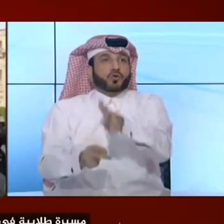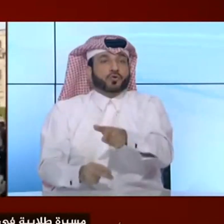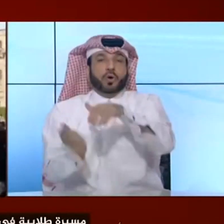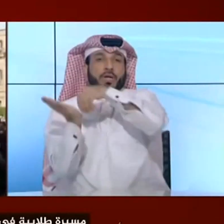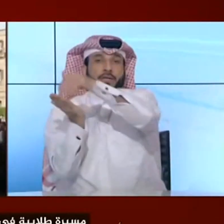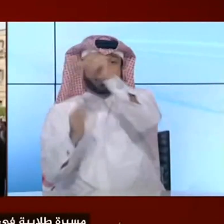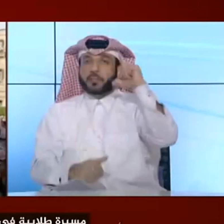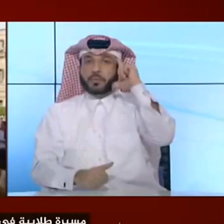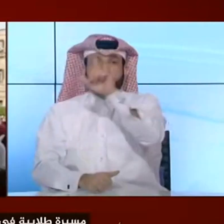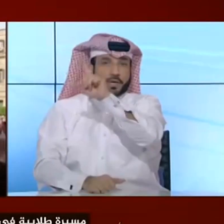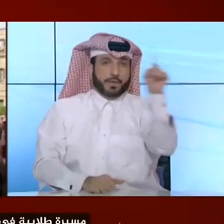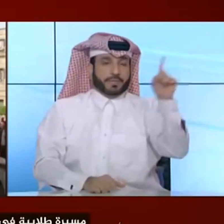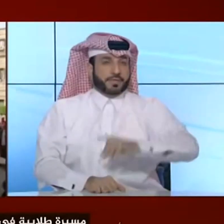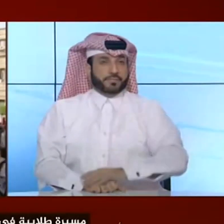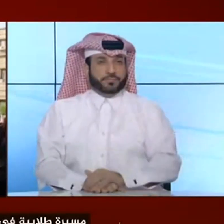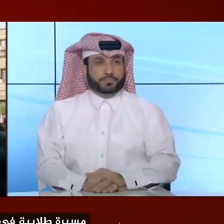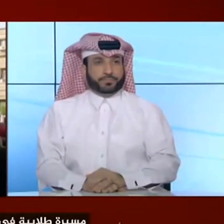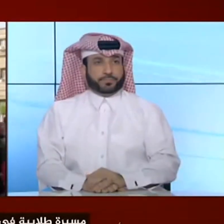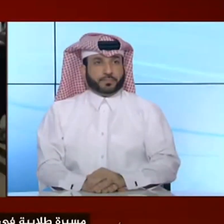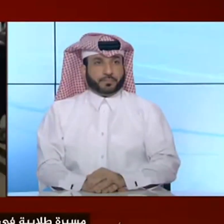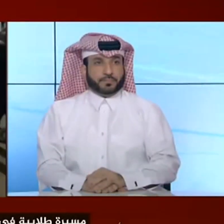معارضه لتبرئه مبارك